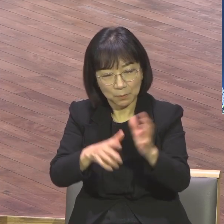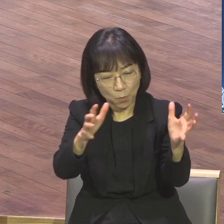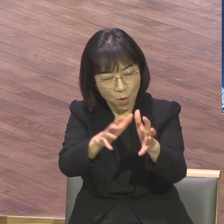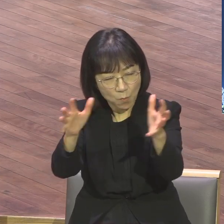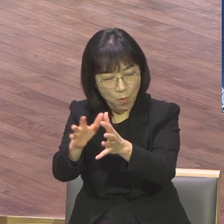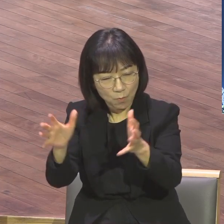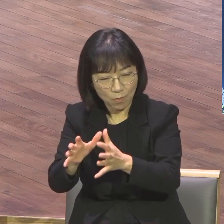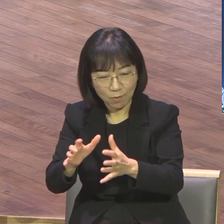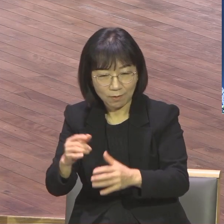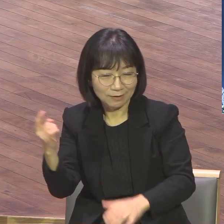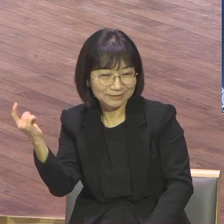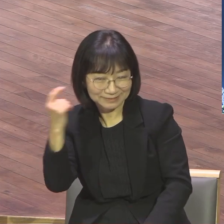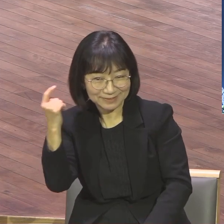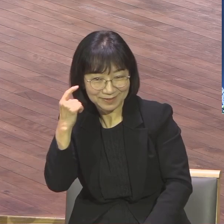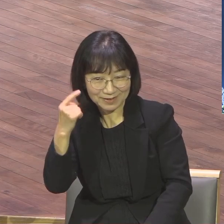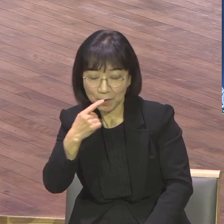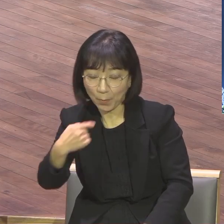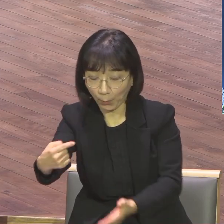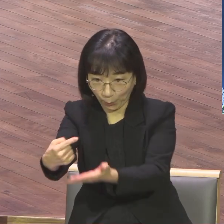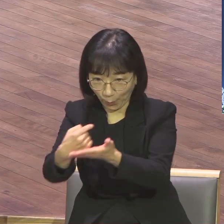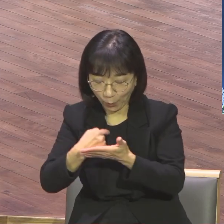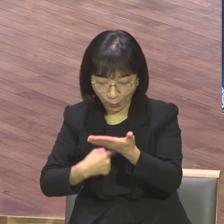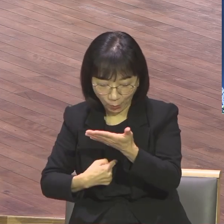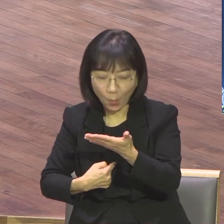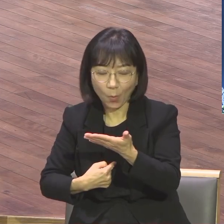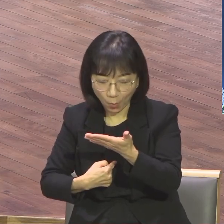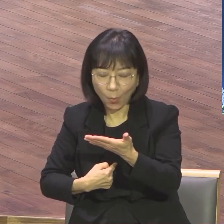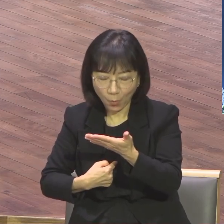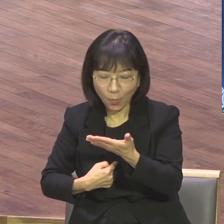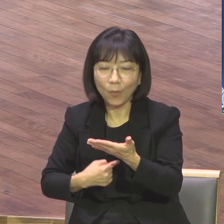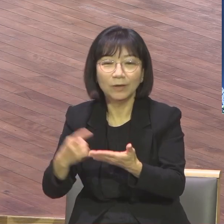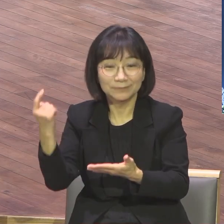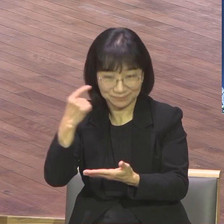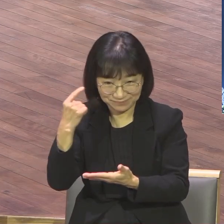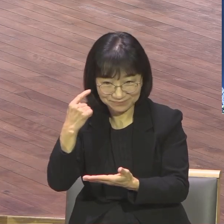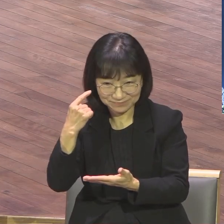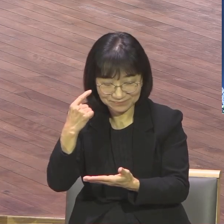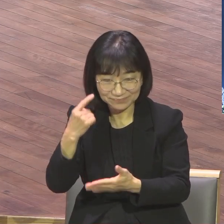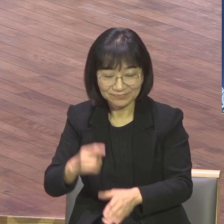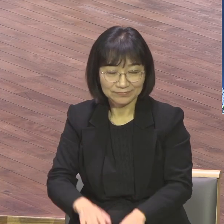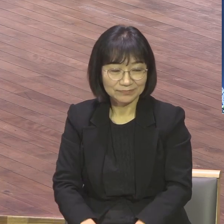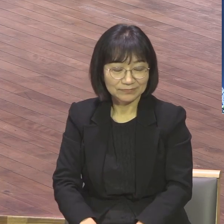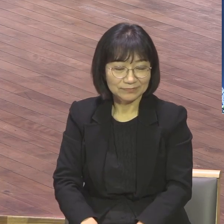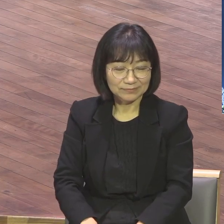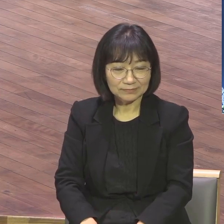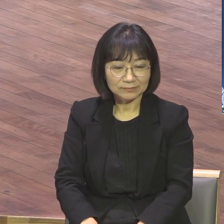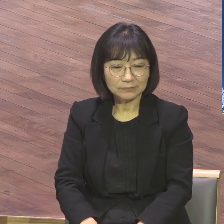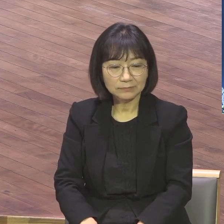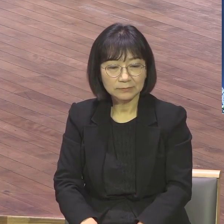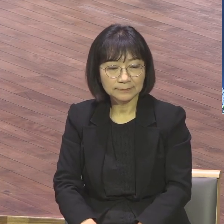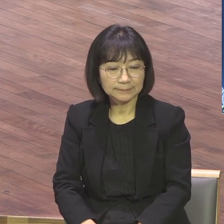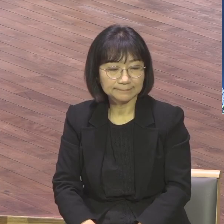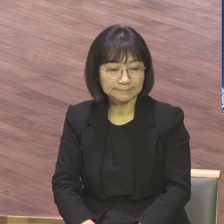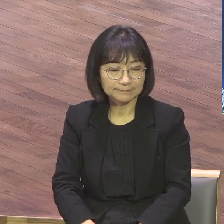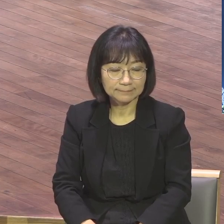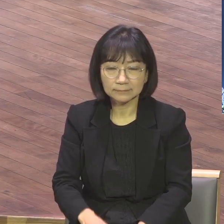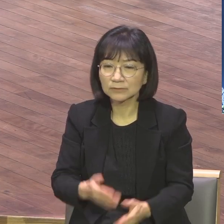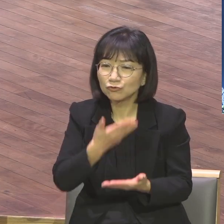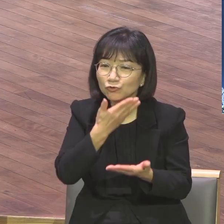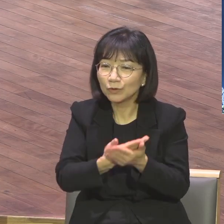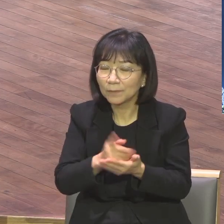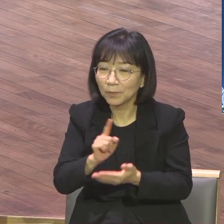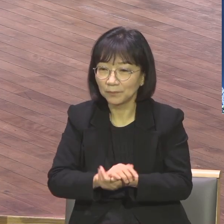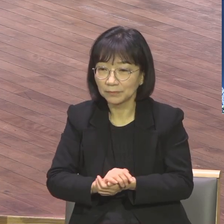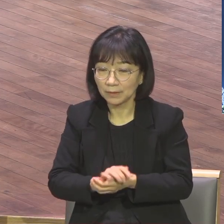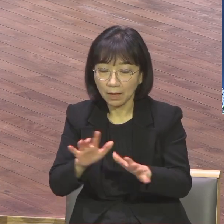있다라는 그런 보고를 제가 많이 받고 있습니다. 그런데 중요한 것은 원리스의 목적이